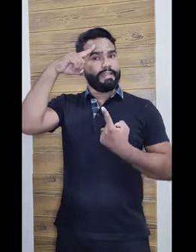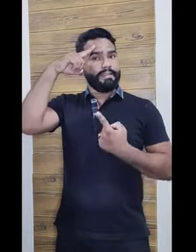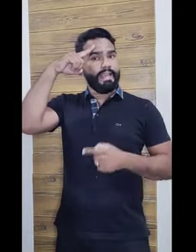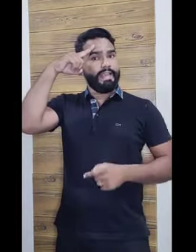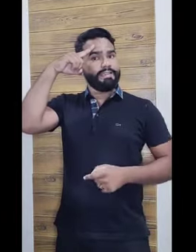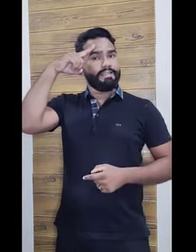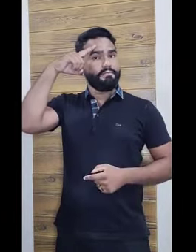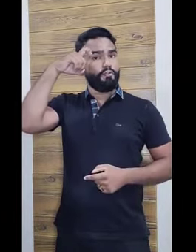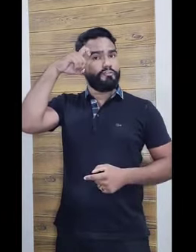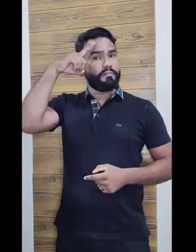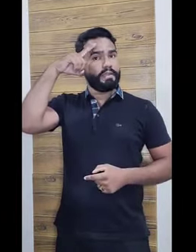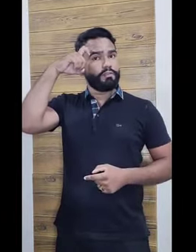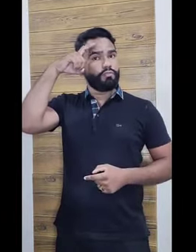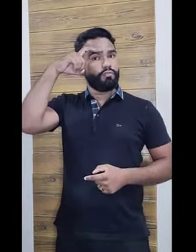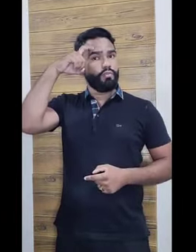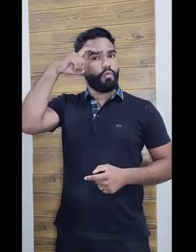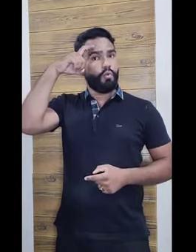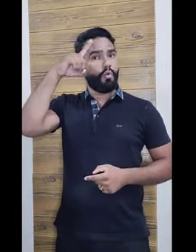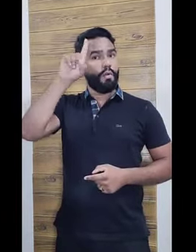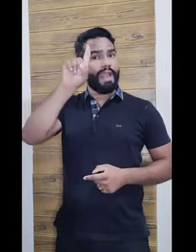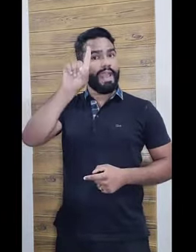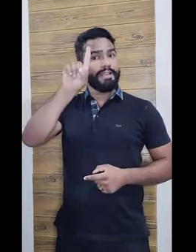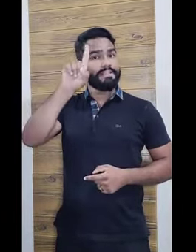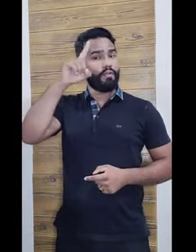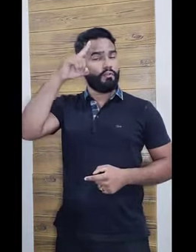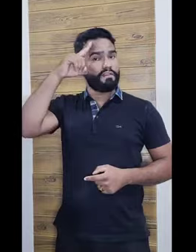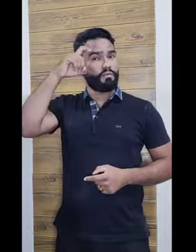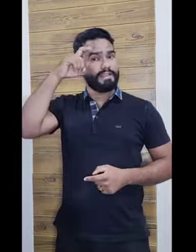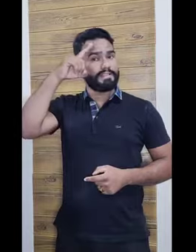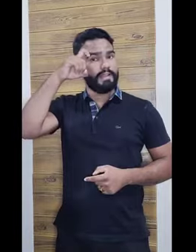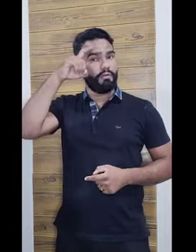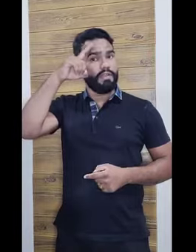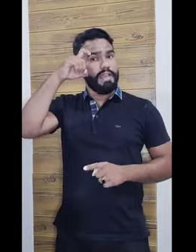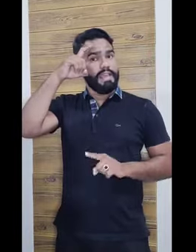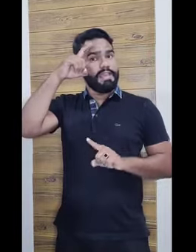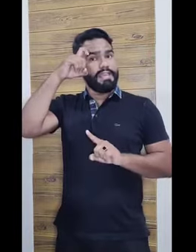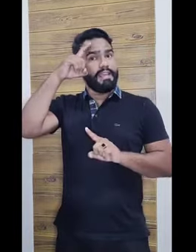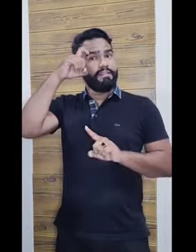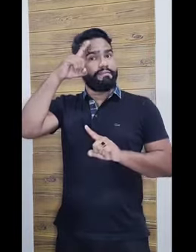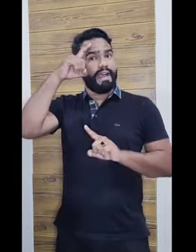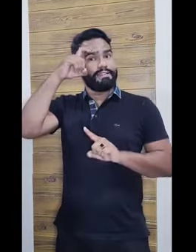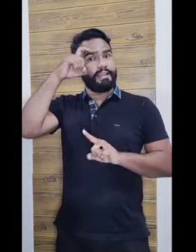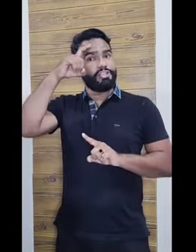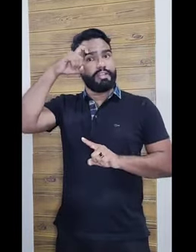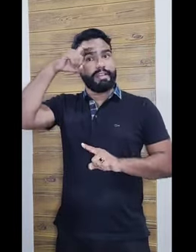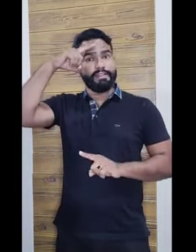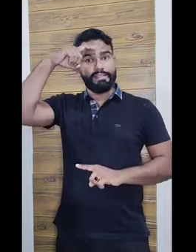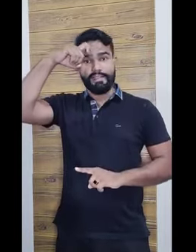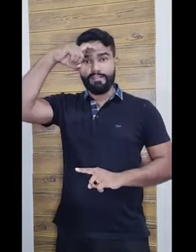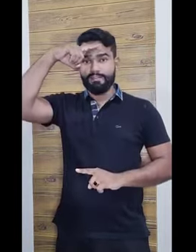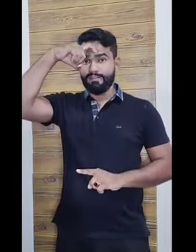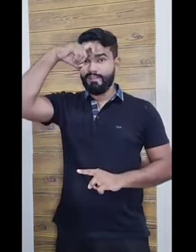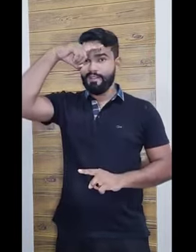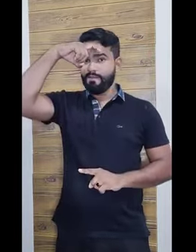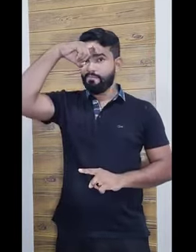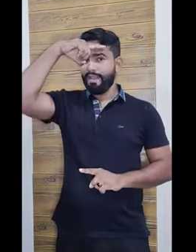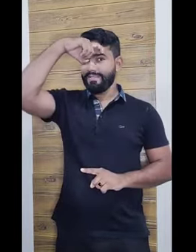tem esse movimento com essa configuração e ele vai da direita para a